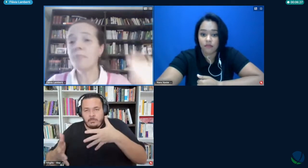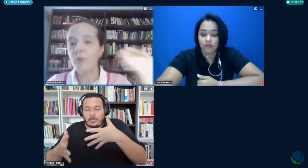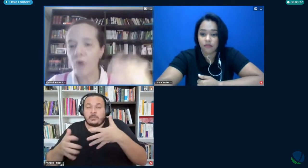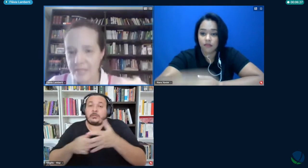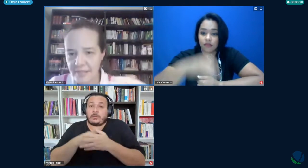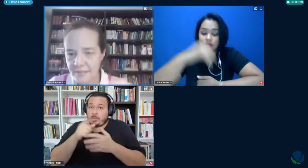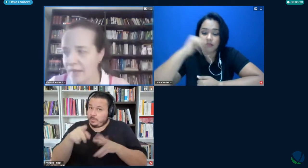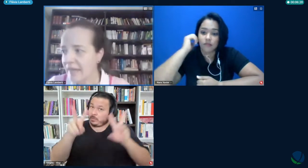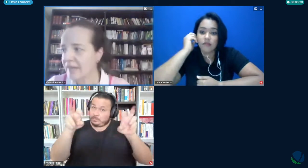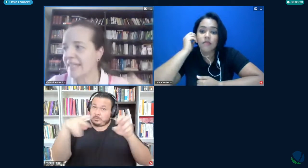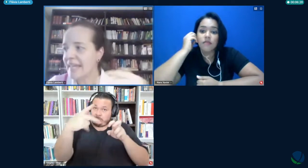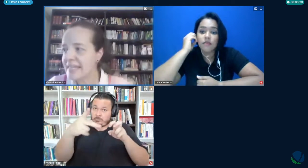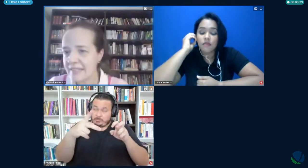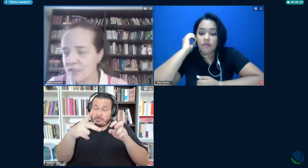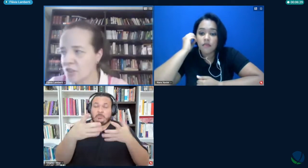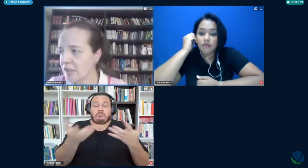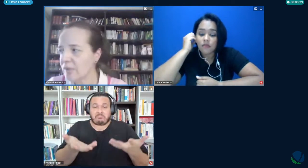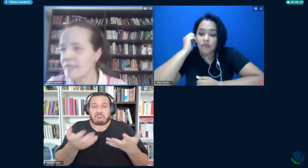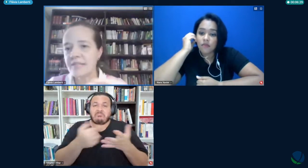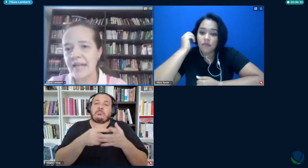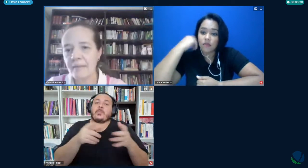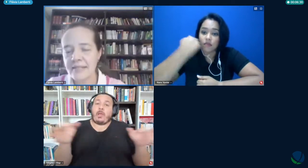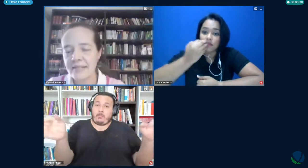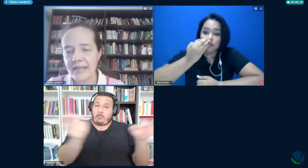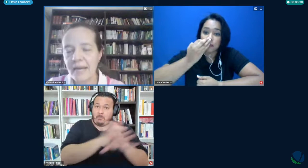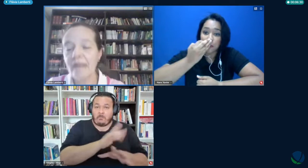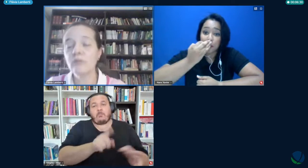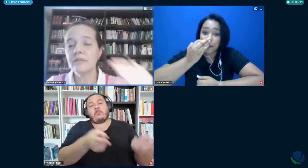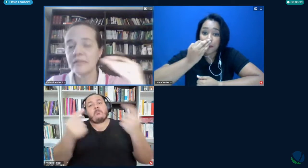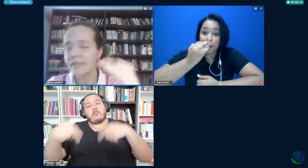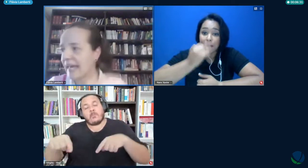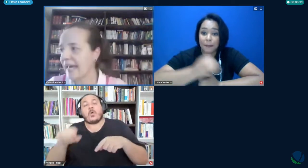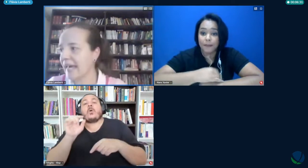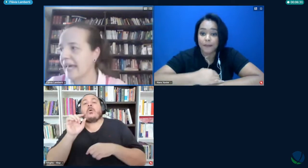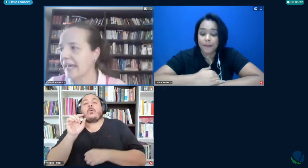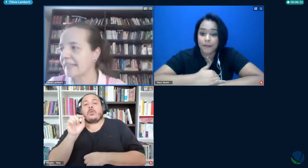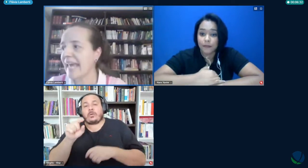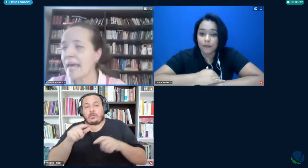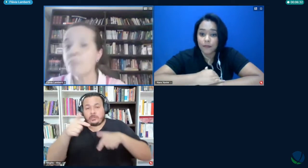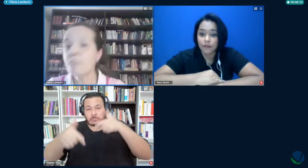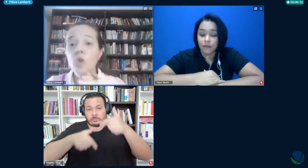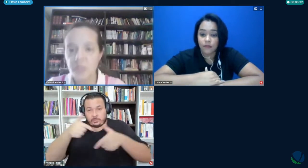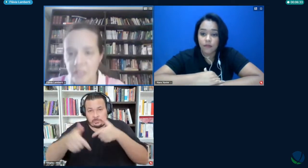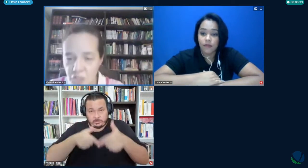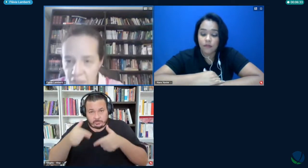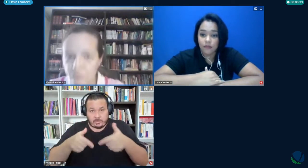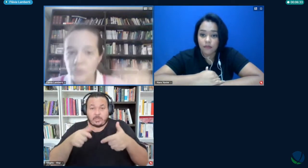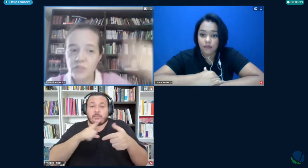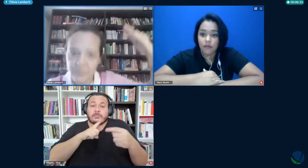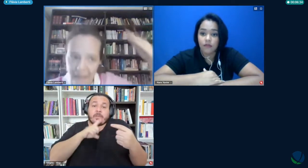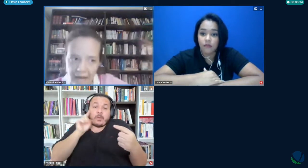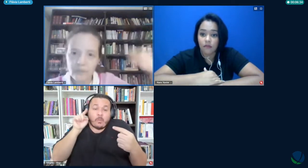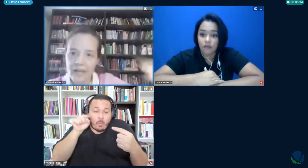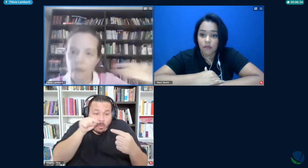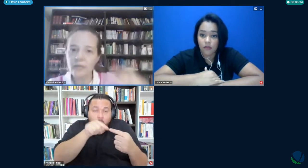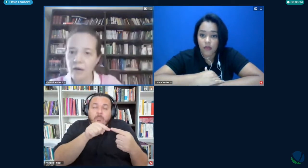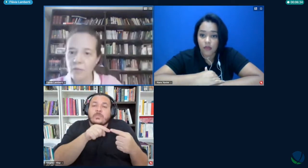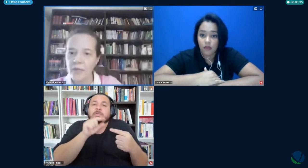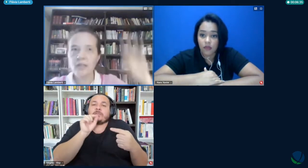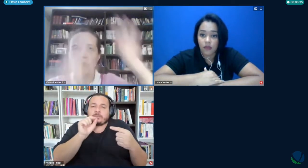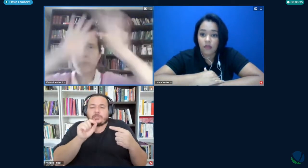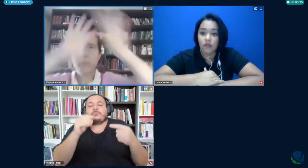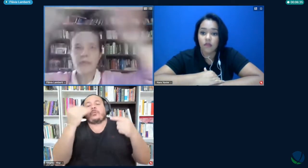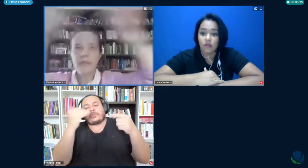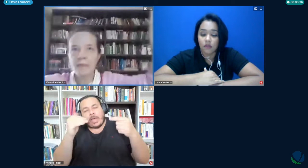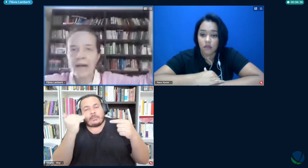Aí depois, nesse sentido, esse trabalho tem por objetivo tal, tal,